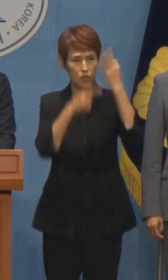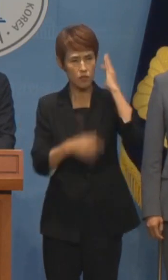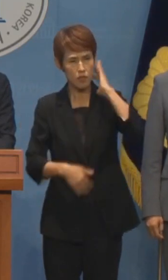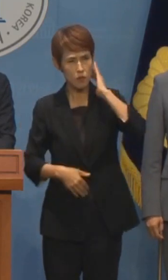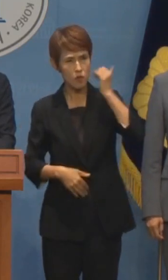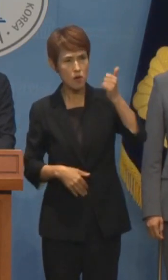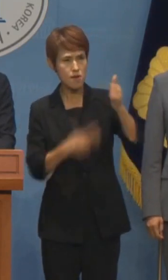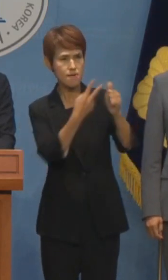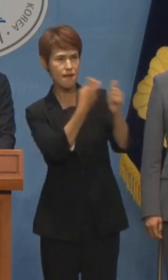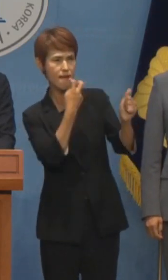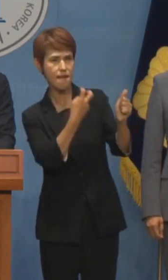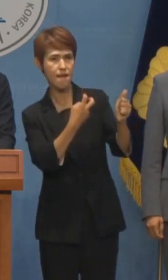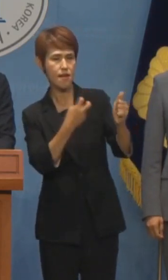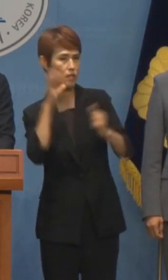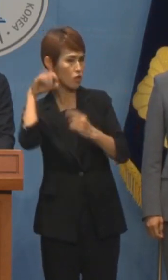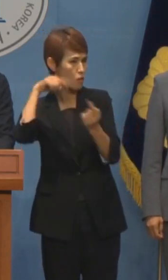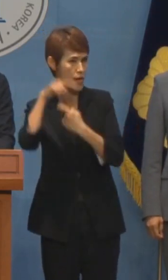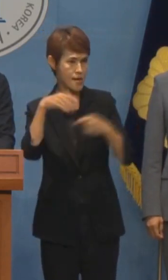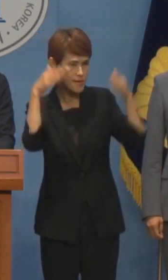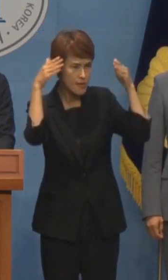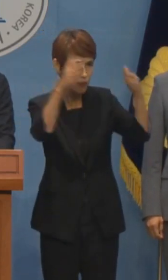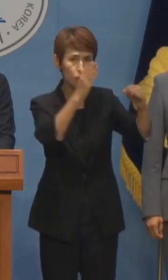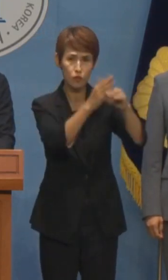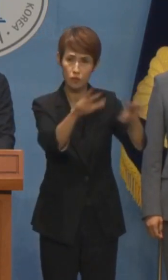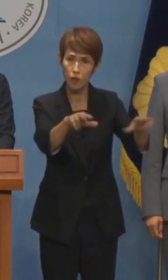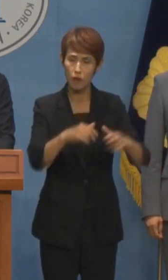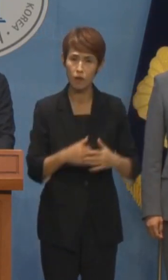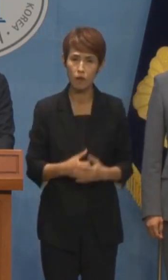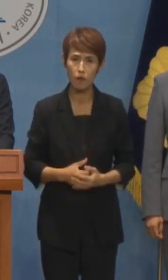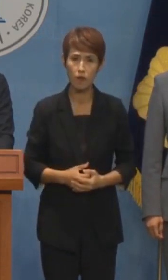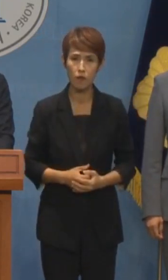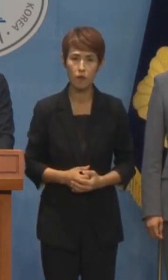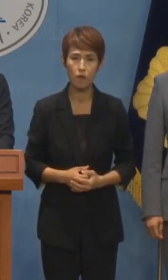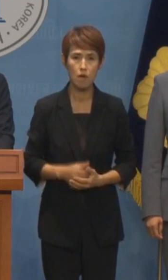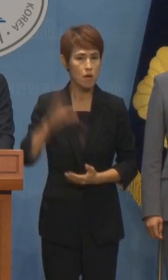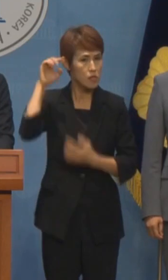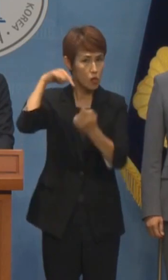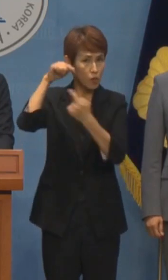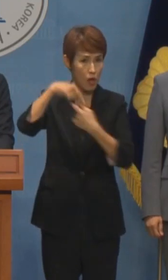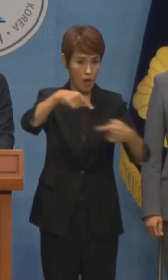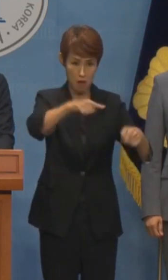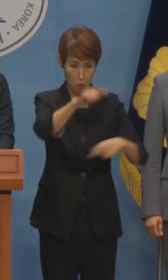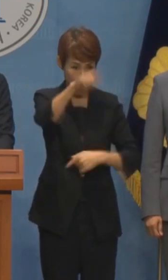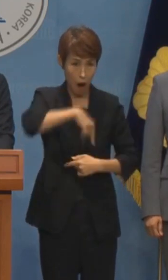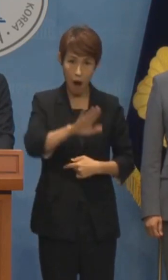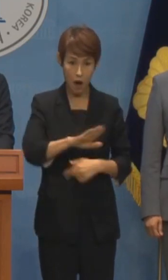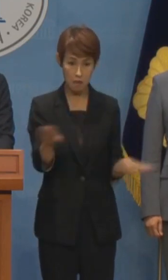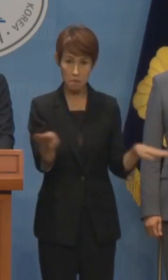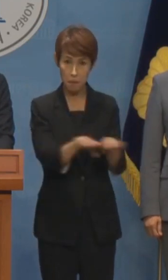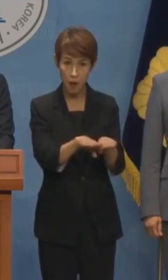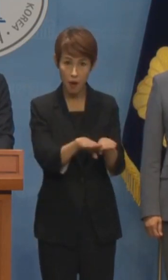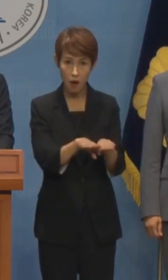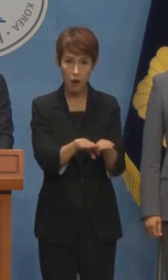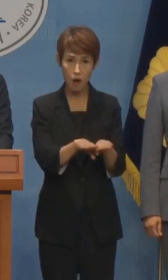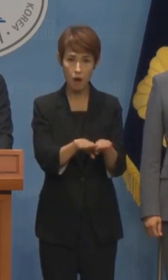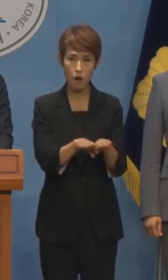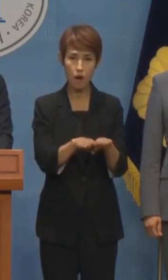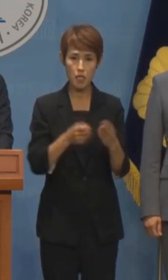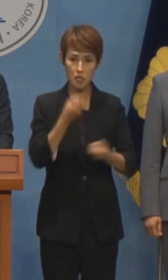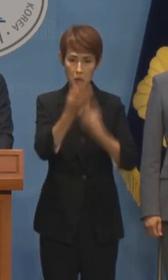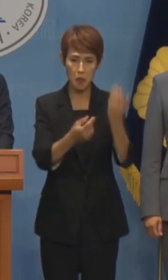대통령 탄핵 청원 청문회에 집중되어 있습니다. 청문회에 출석하지 않고 증언을